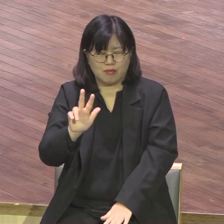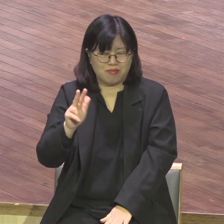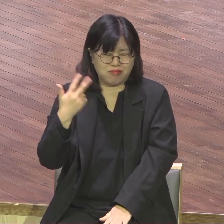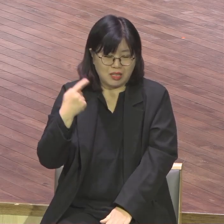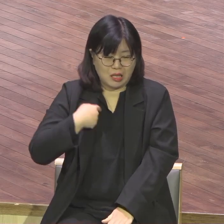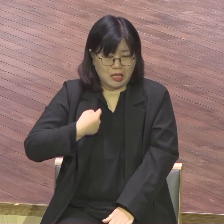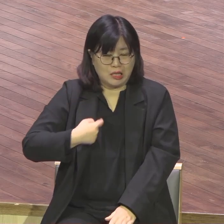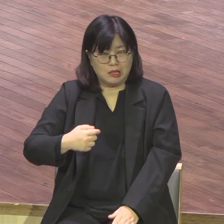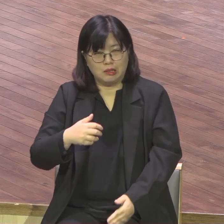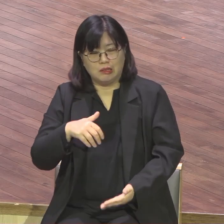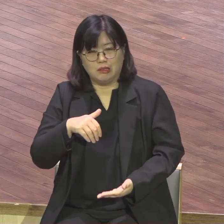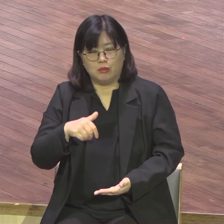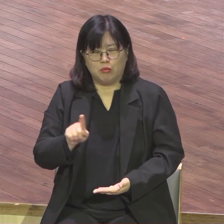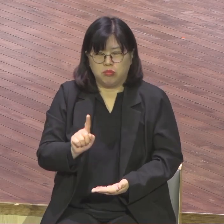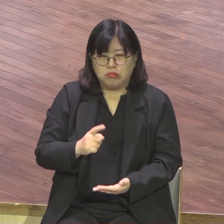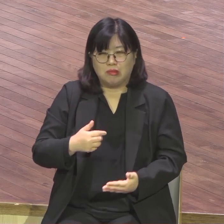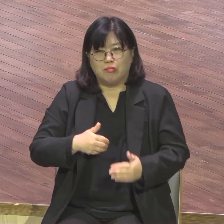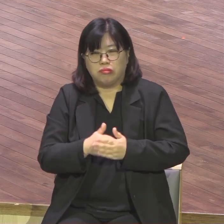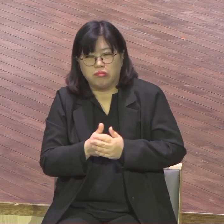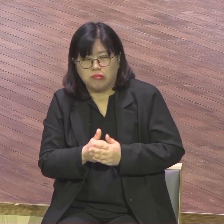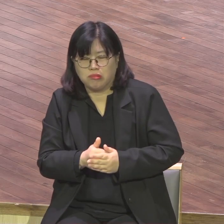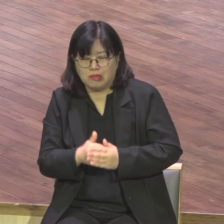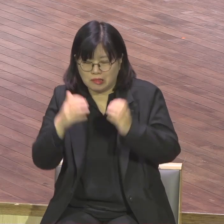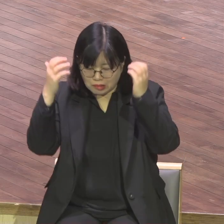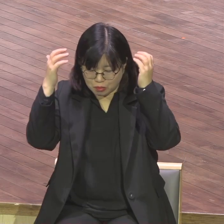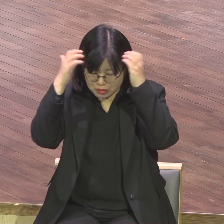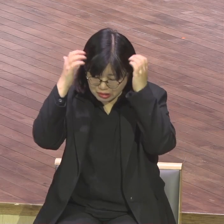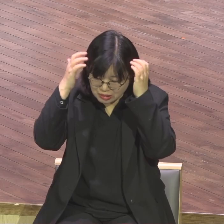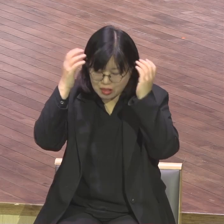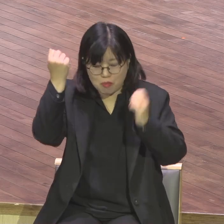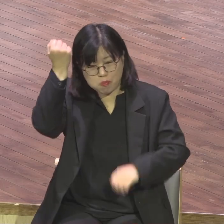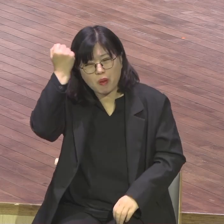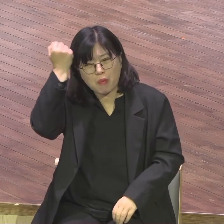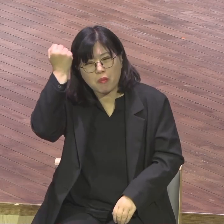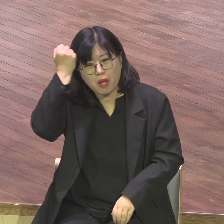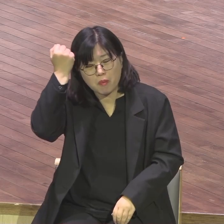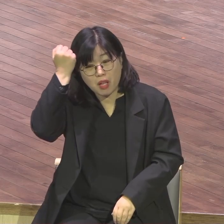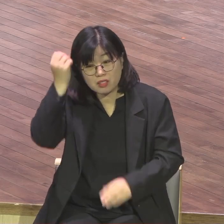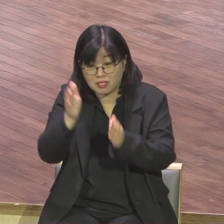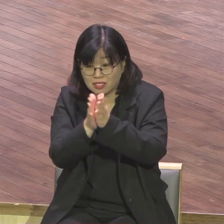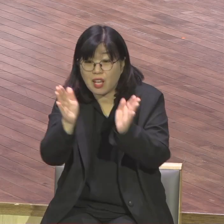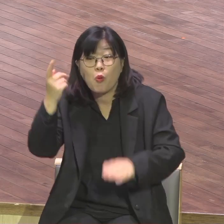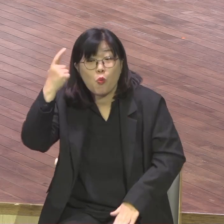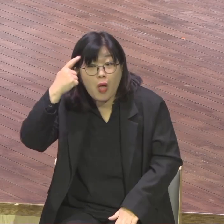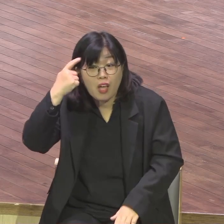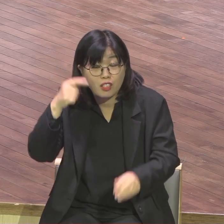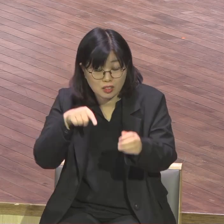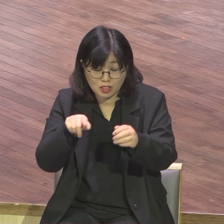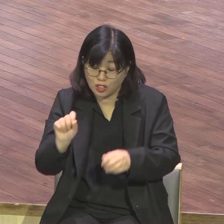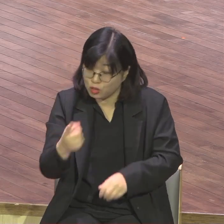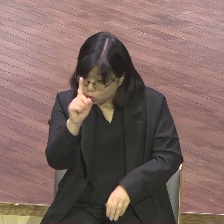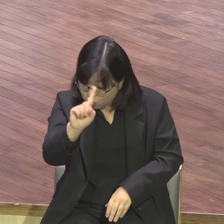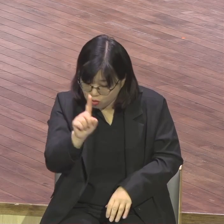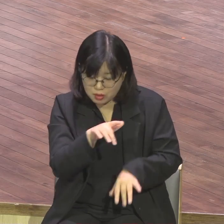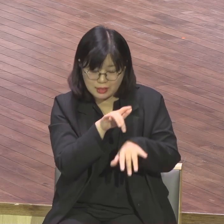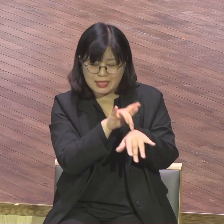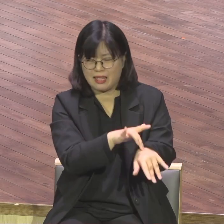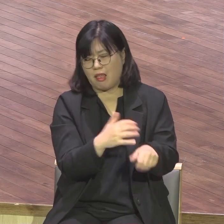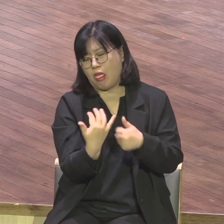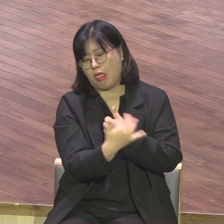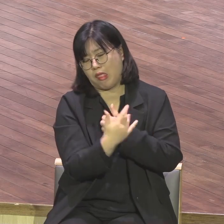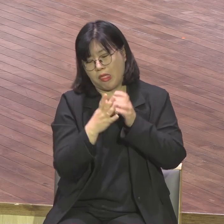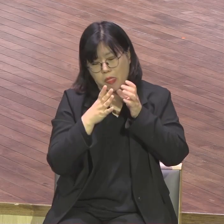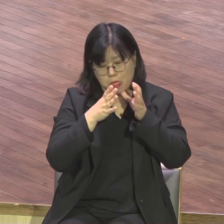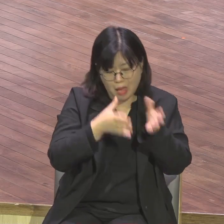순간순간 사단에게 속아서 그래요. 사단에게 속아가지고 평강을 빼앗겨버려요.